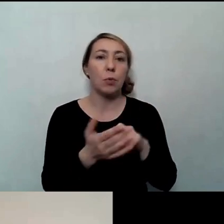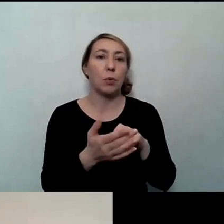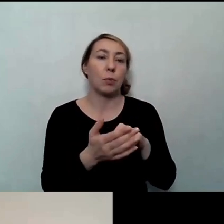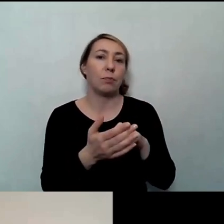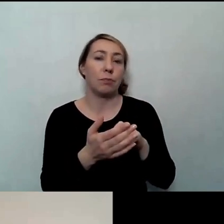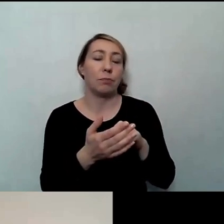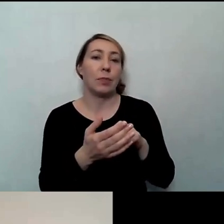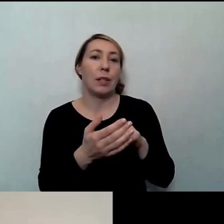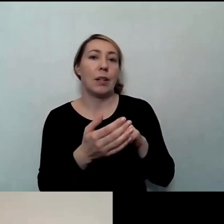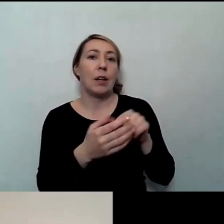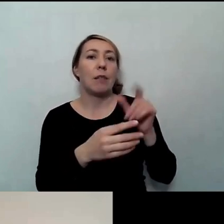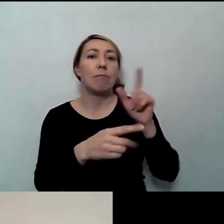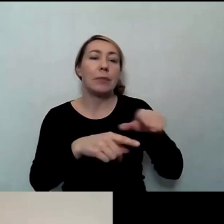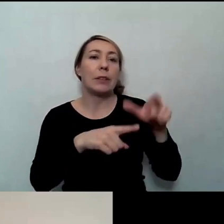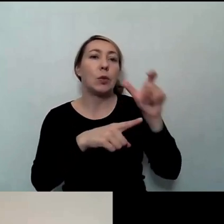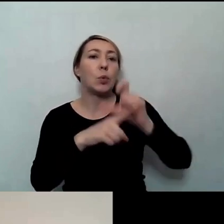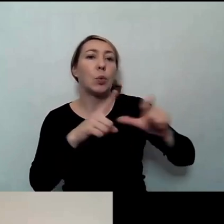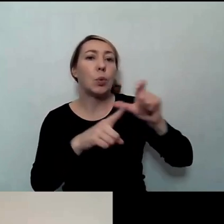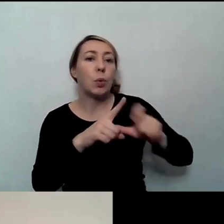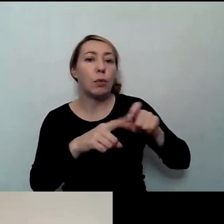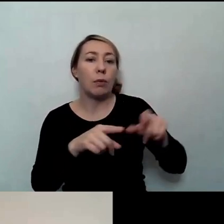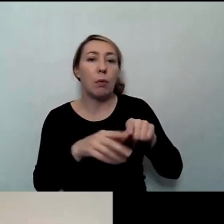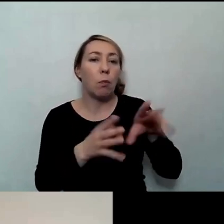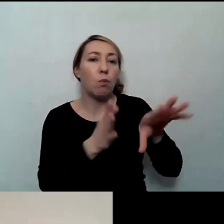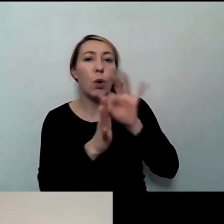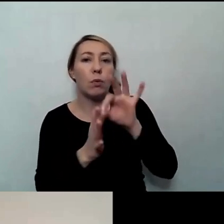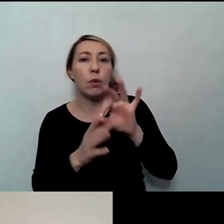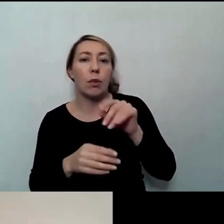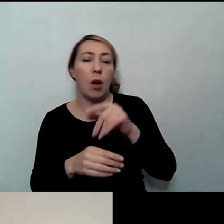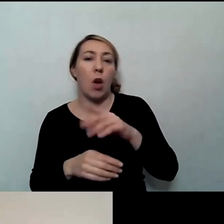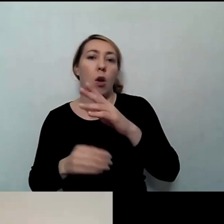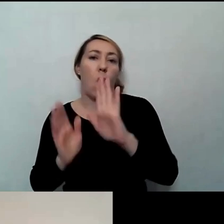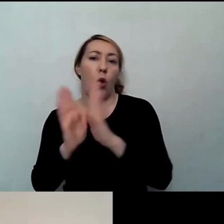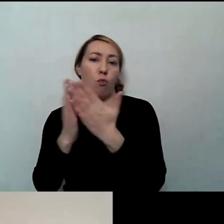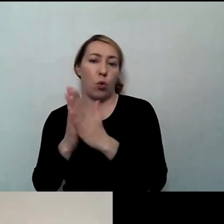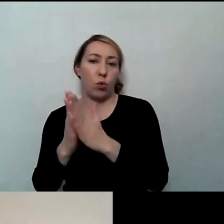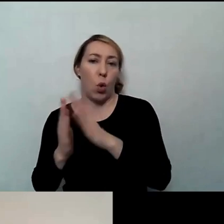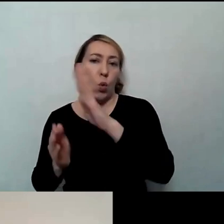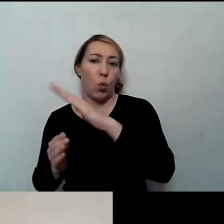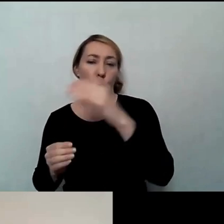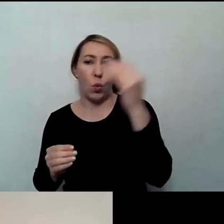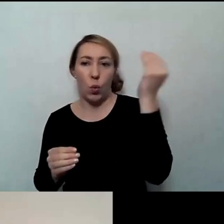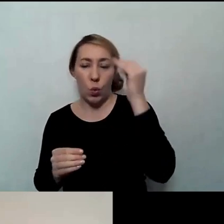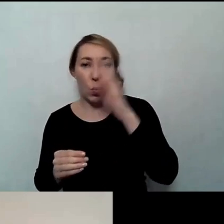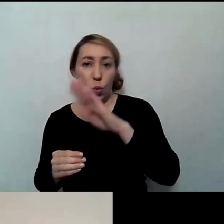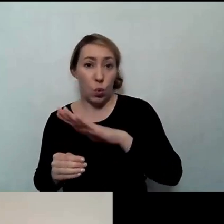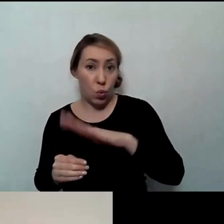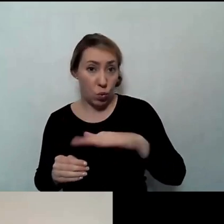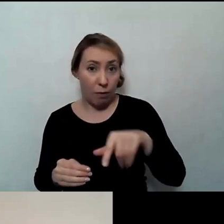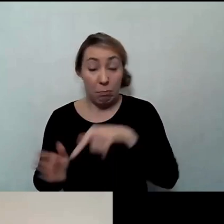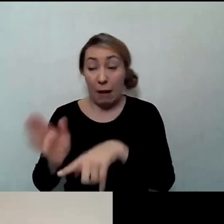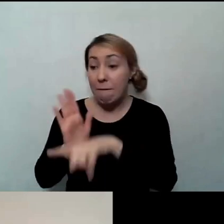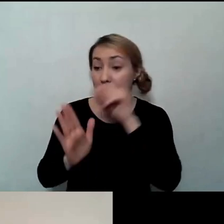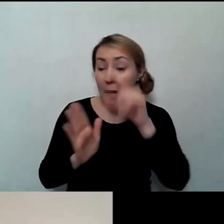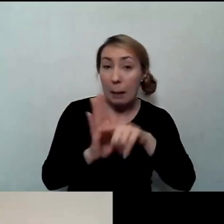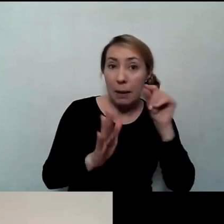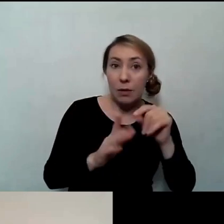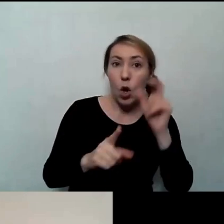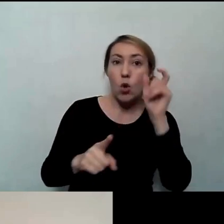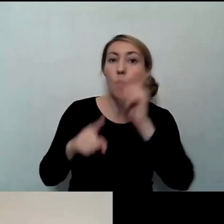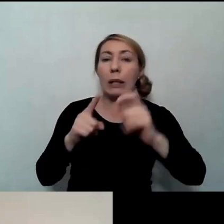leksykalnym słów były dla nas podręczniki uczniowskie, bo ale nie wybierałyśmy z nich